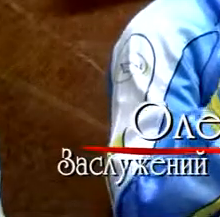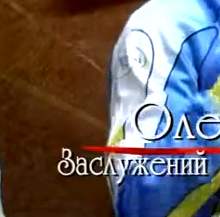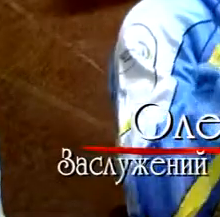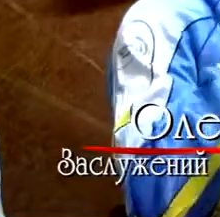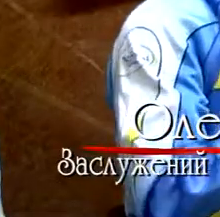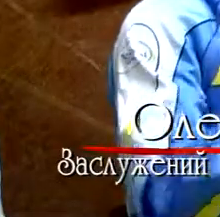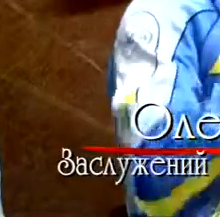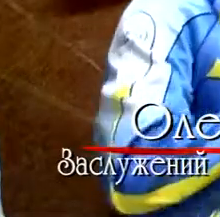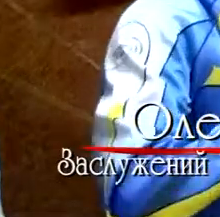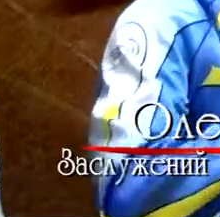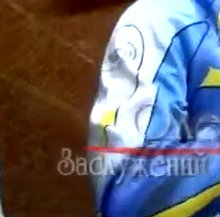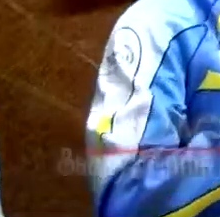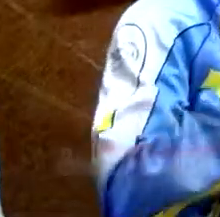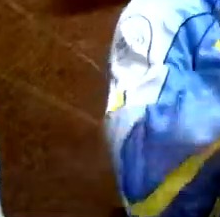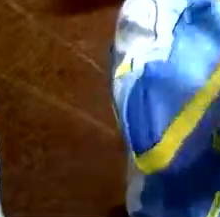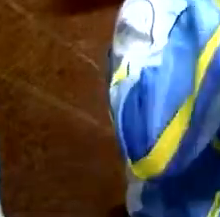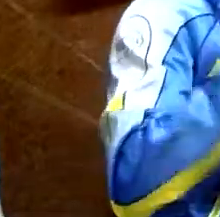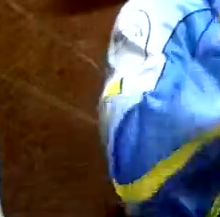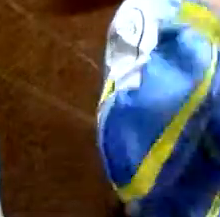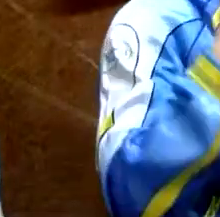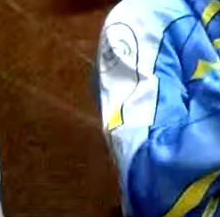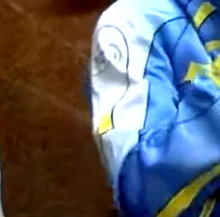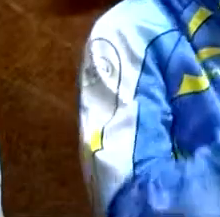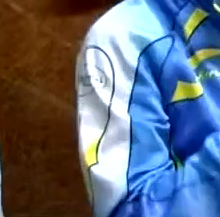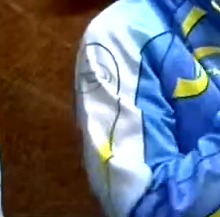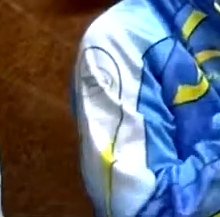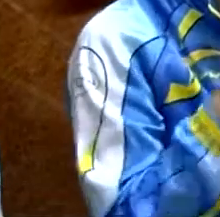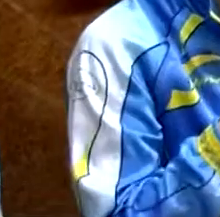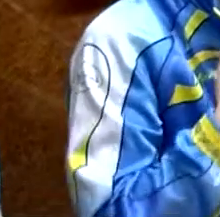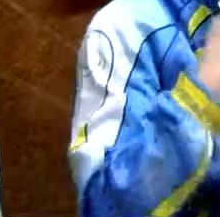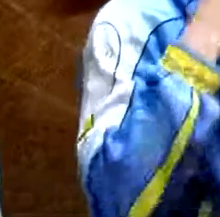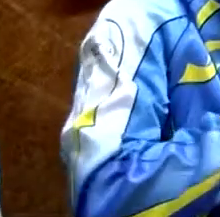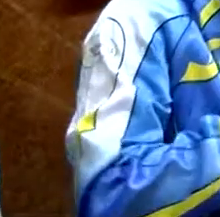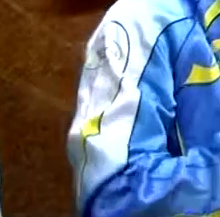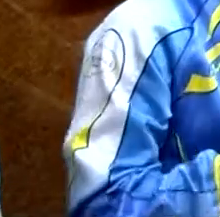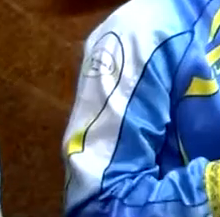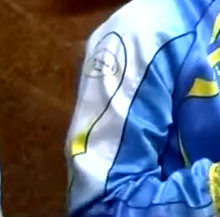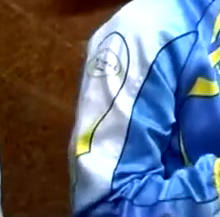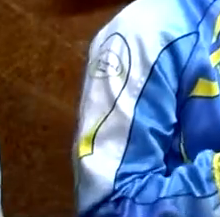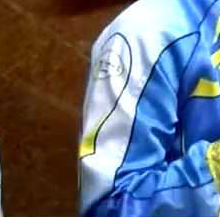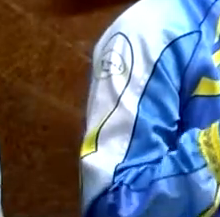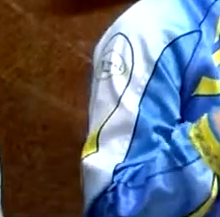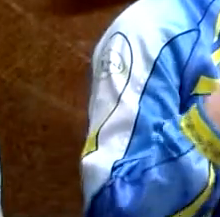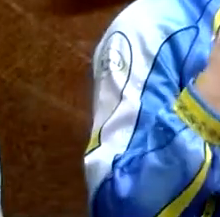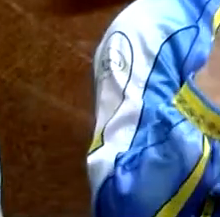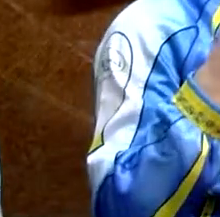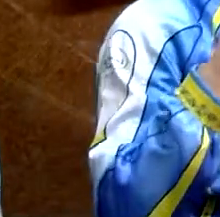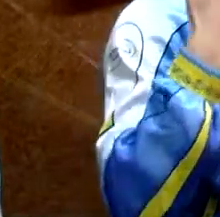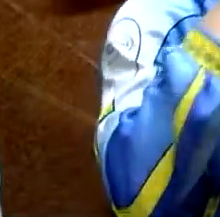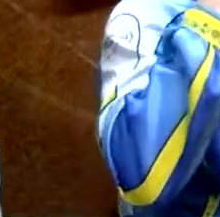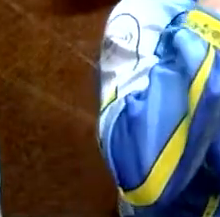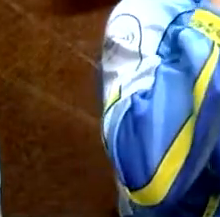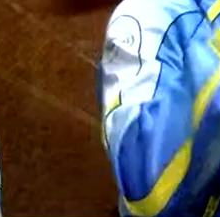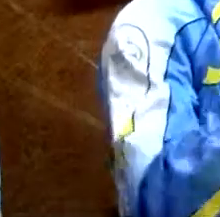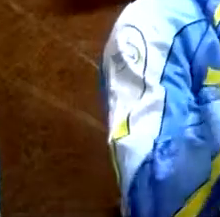А після того, як зайняв перше місце, я зрозумів, що в мене виходить. Почав думати, що наступного разу буде легше, і результати